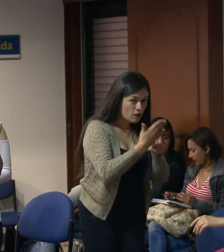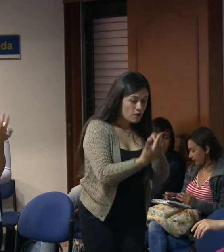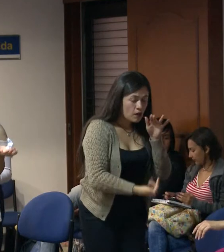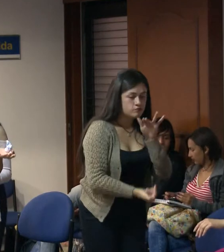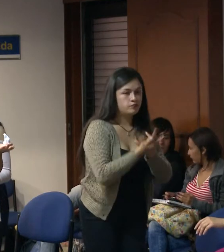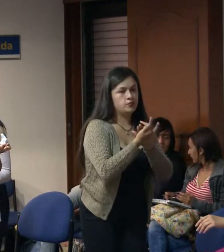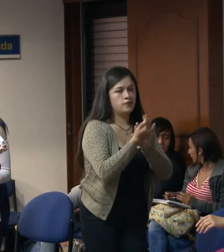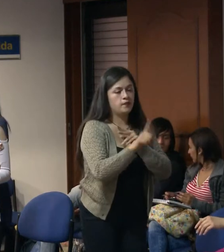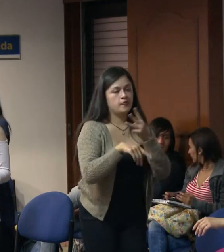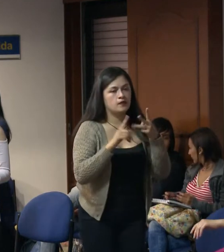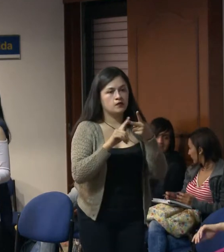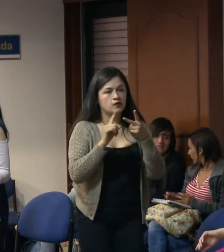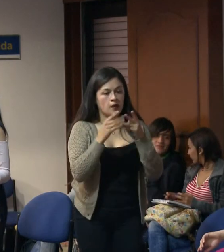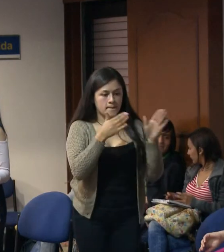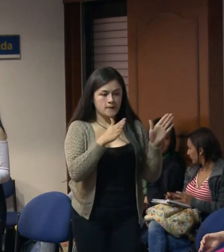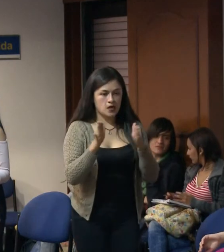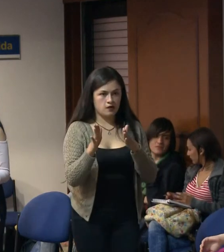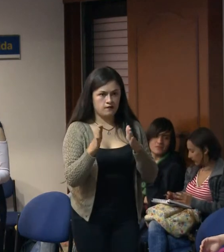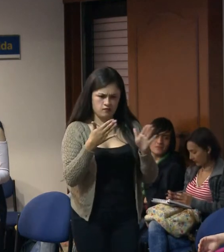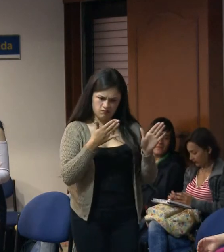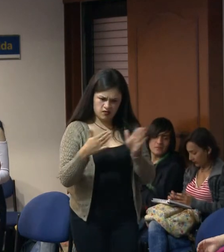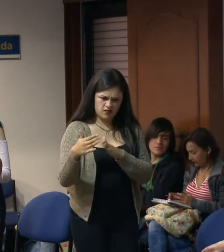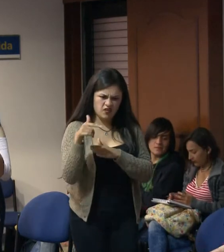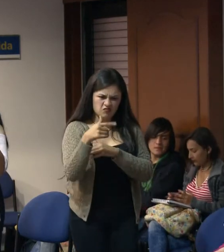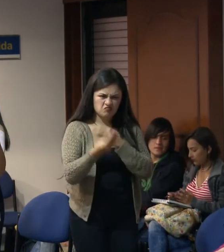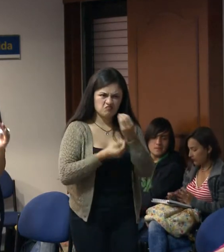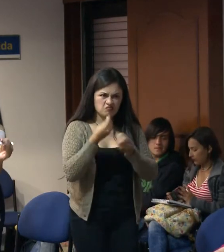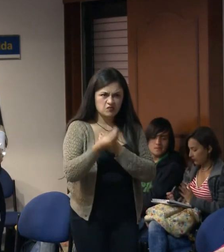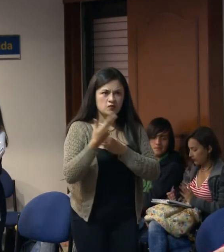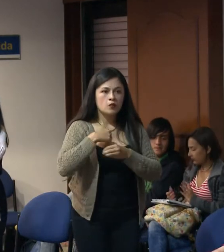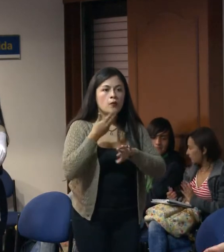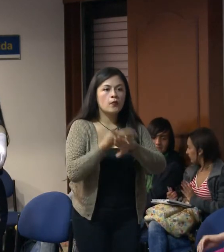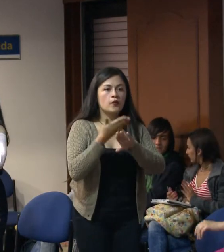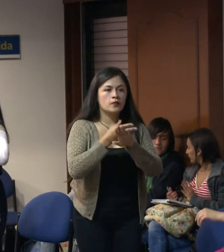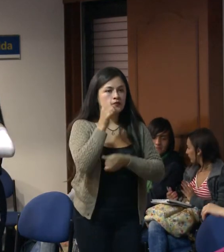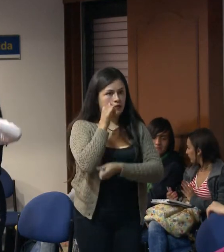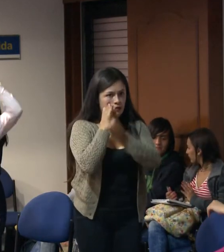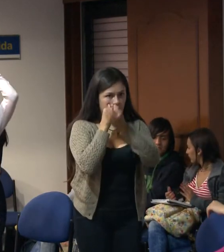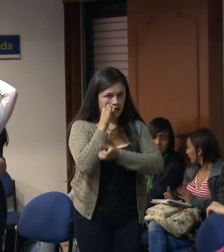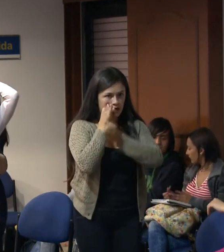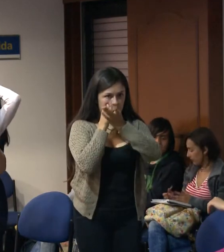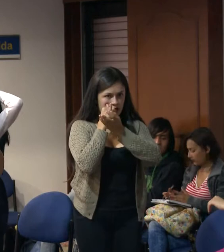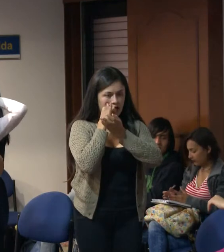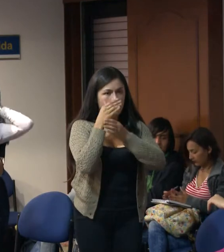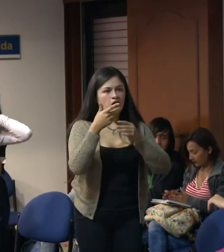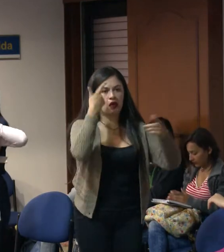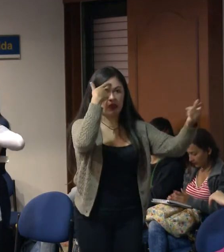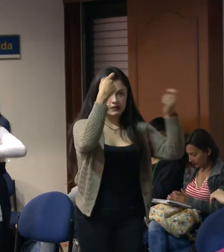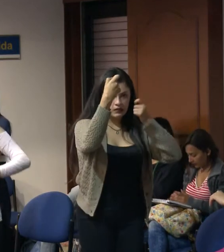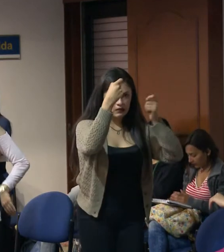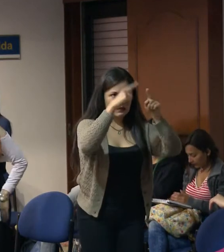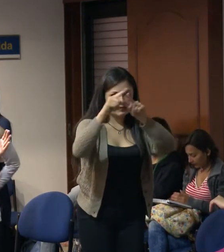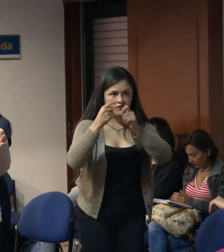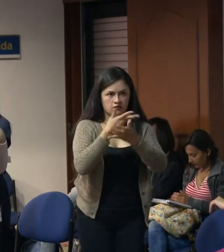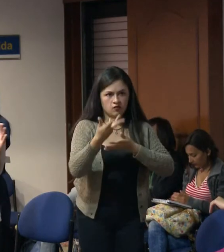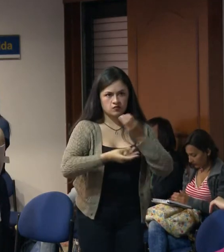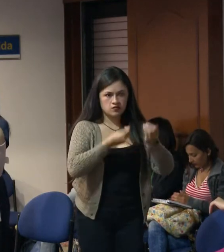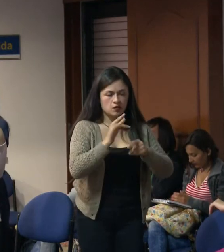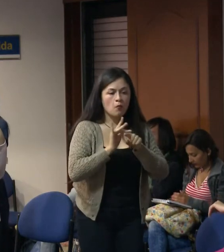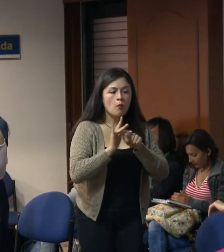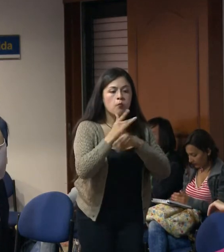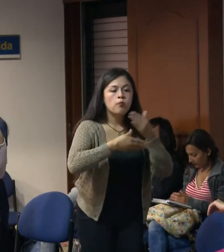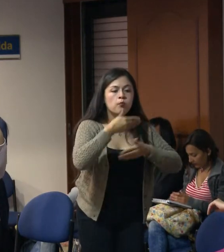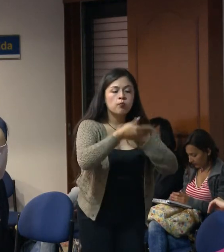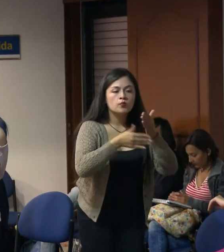la planificación hicimos ya lo que era la propuesta pedagógica, como las estrategias y todo lo que se iba a hacer pues